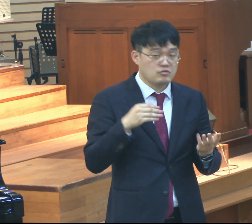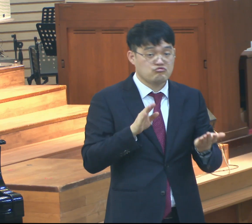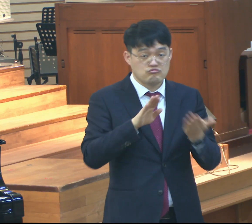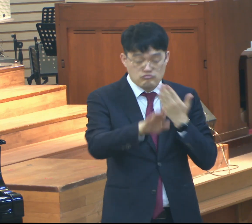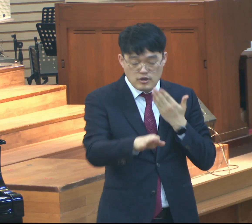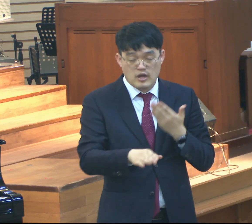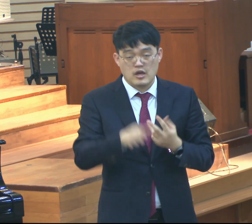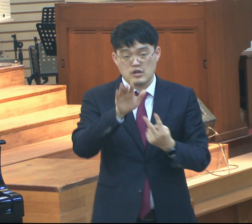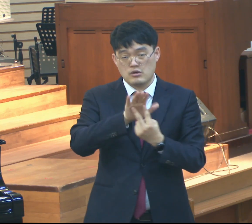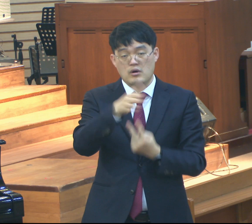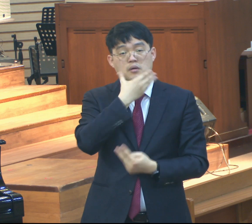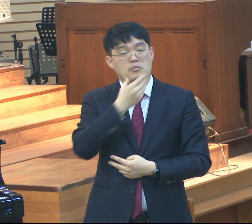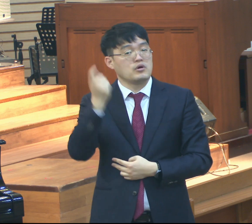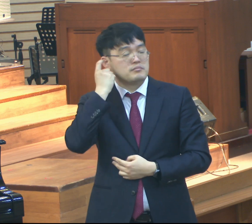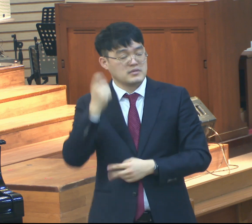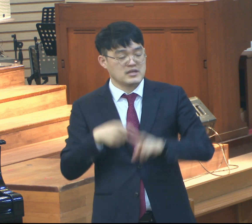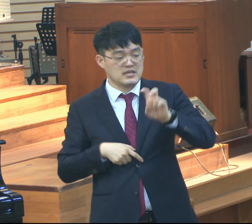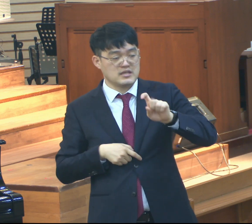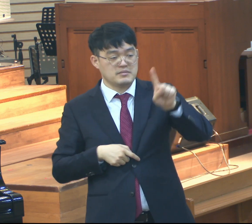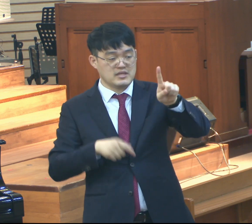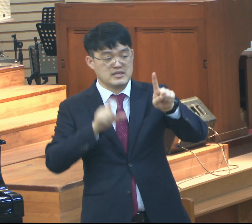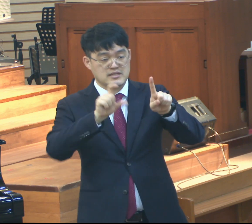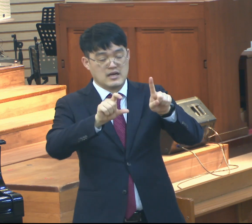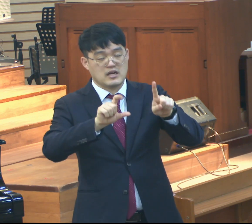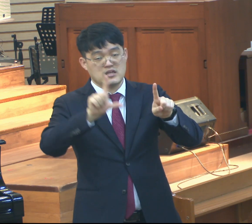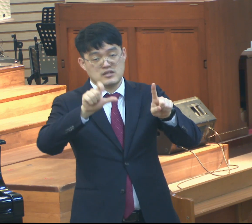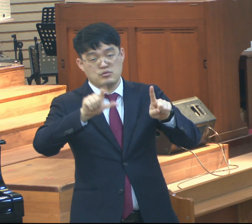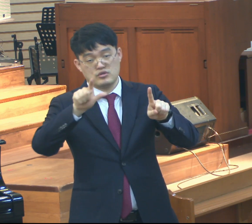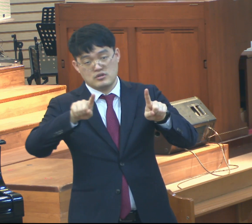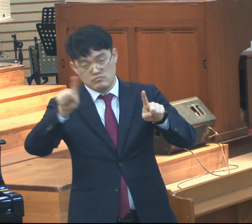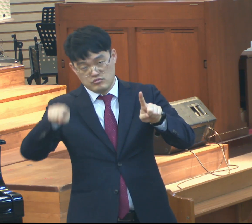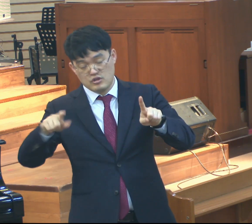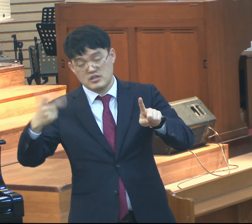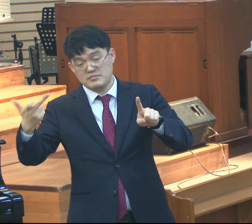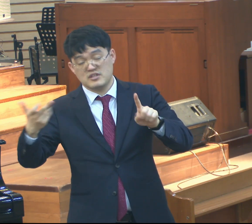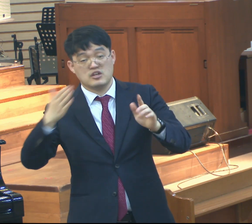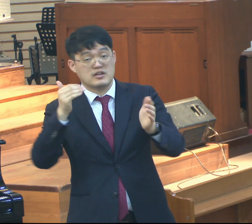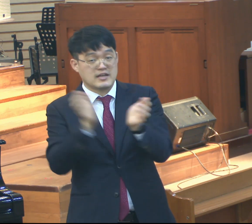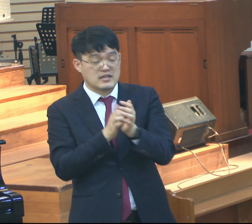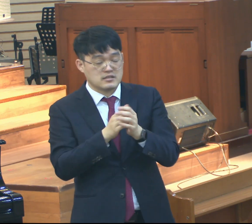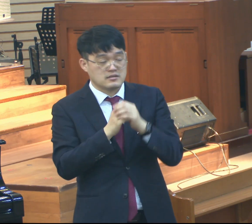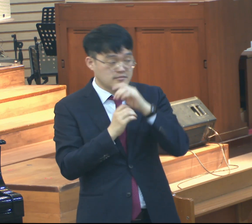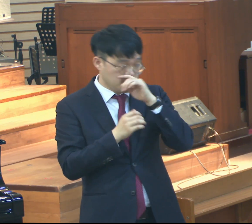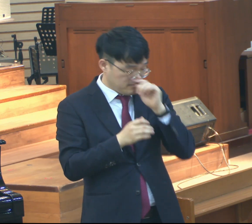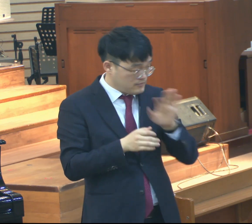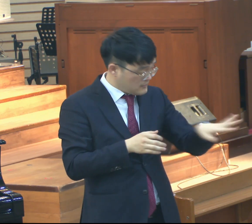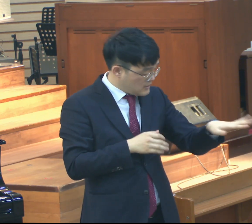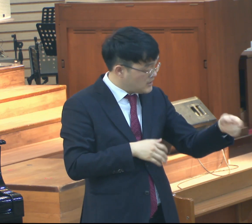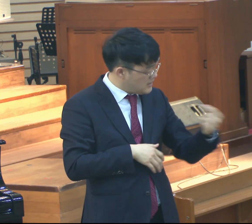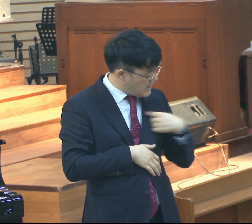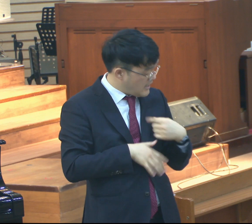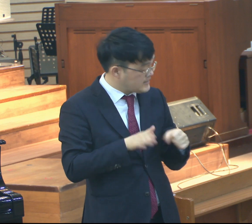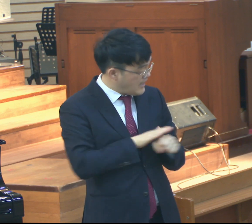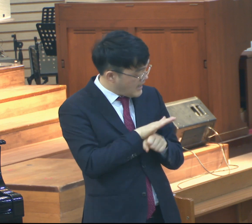요한복음 21장 15절로 17절 사이에 요한의 아들 시몬아 내가 나를 사랑하느냐